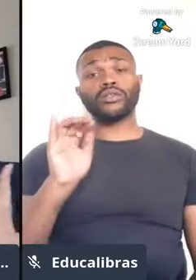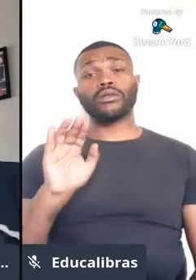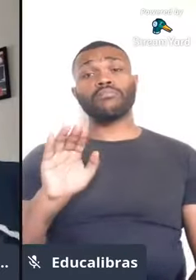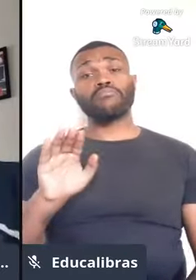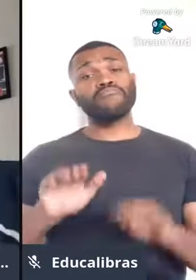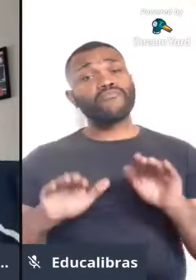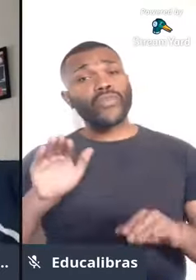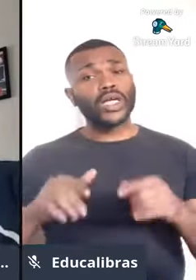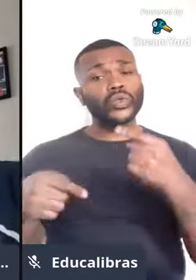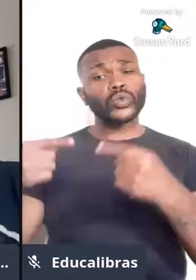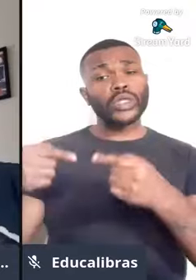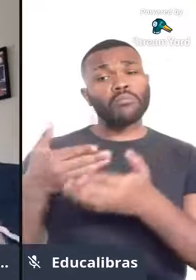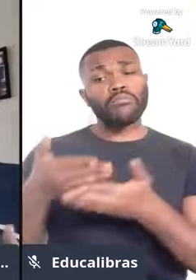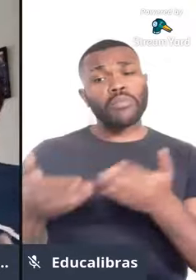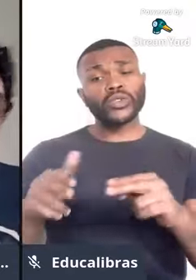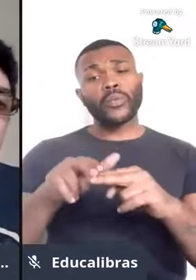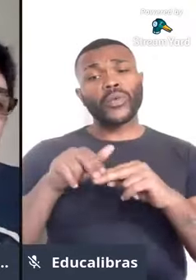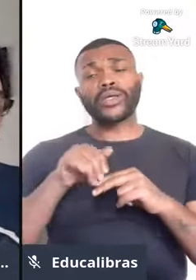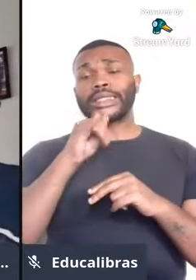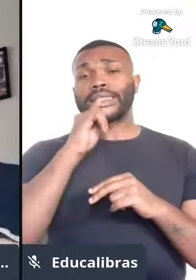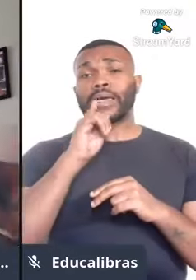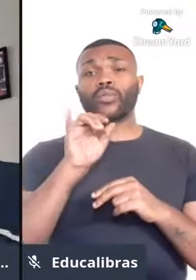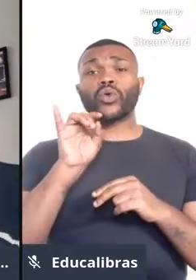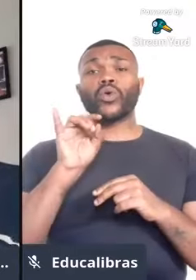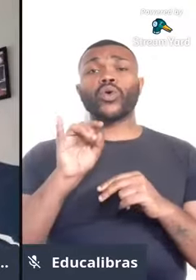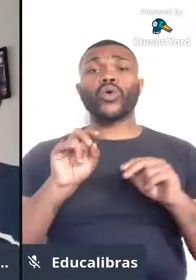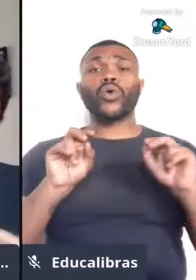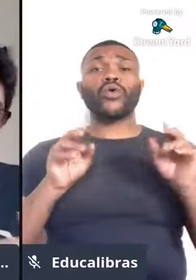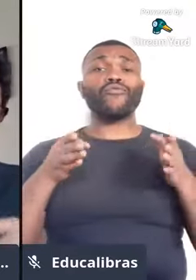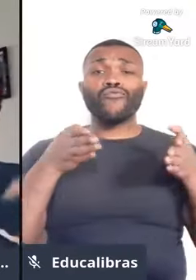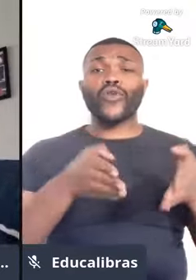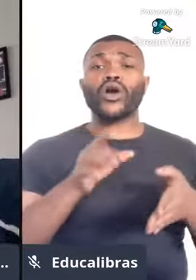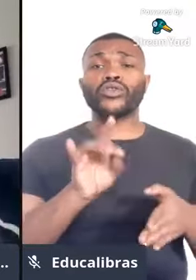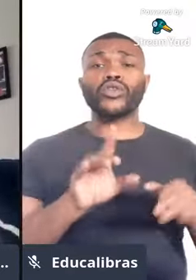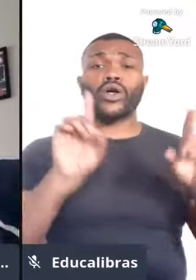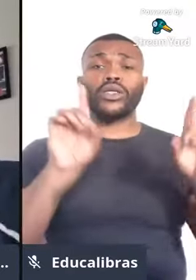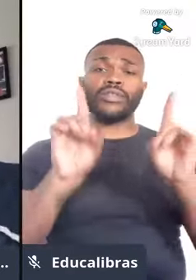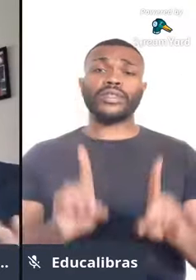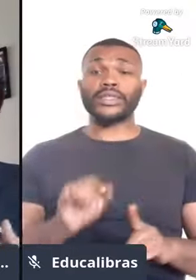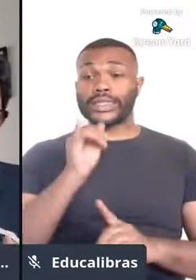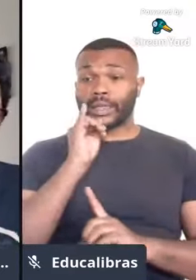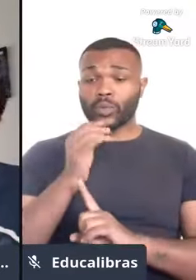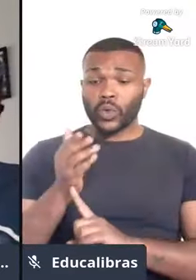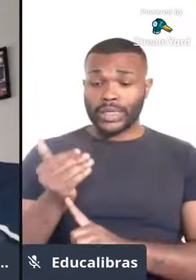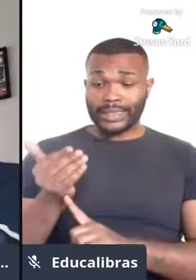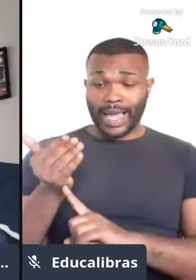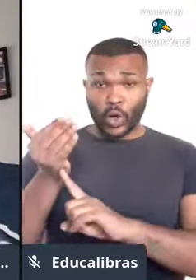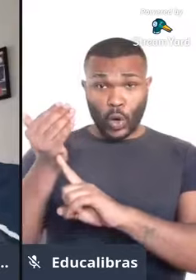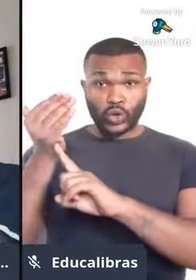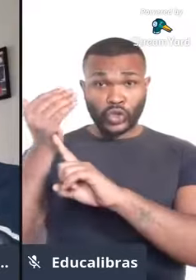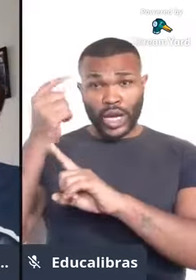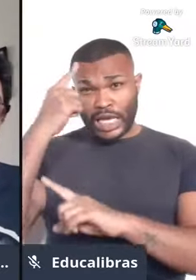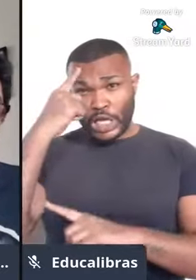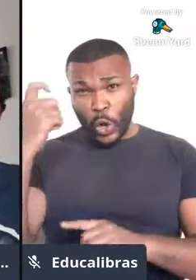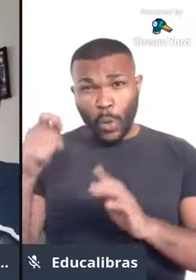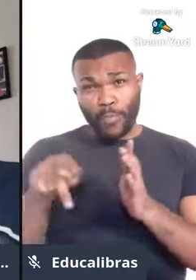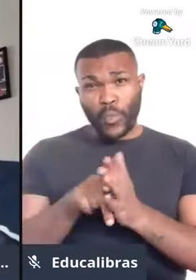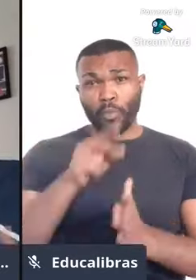porque a matéria fica focada na deficiência. Você tem, por exemplo, uma tecnologia XPTO para uma pessoa cega poder